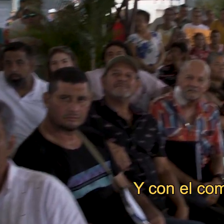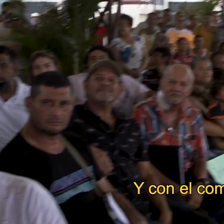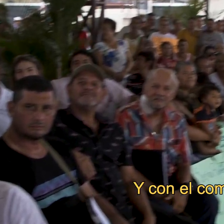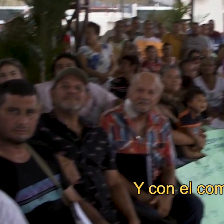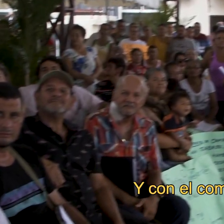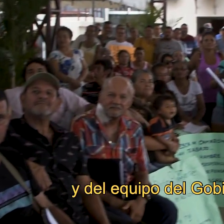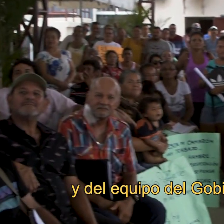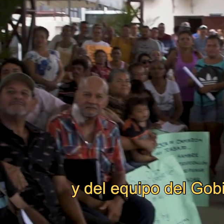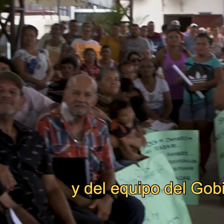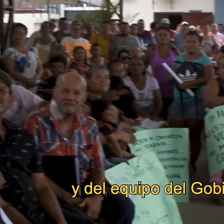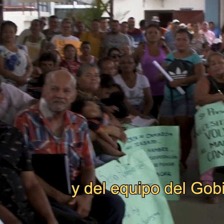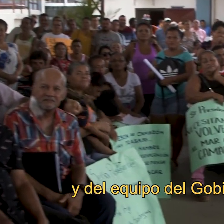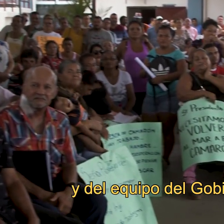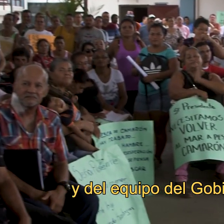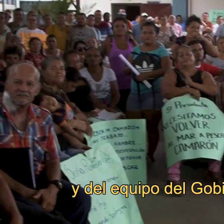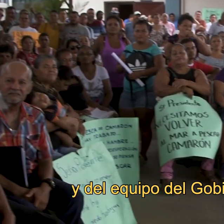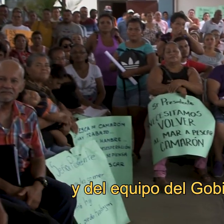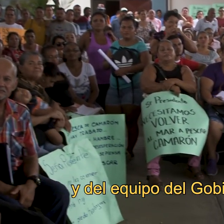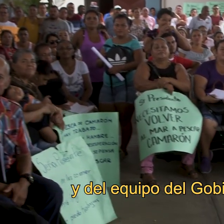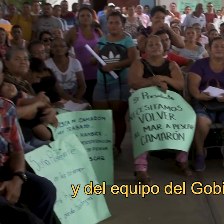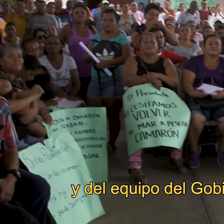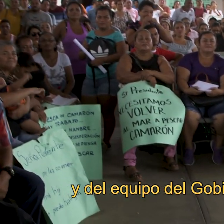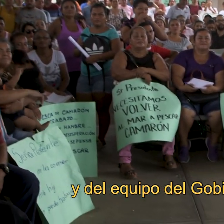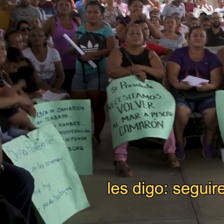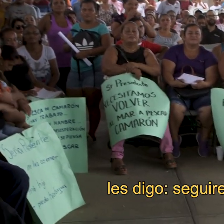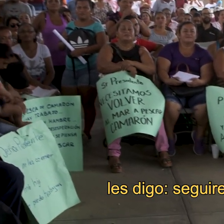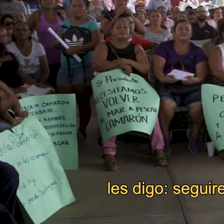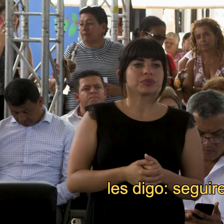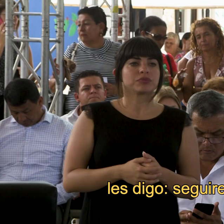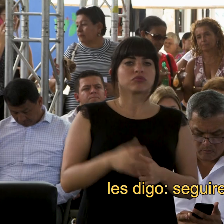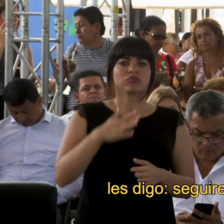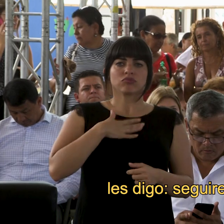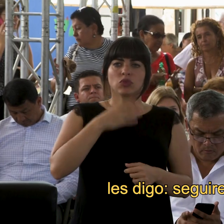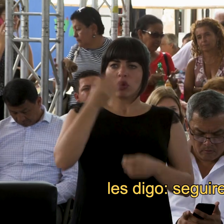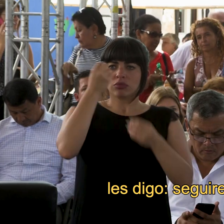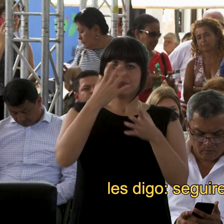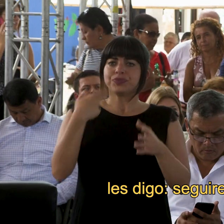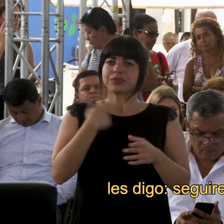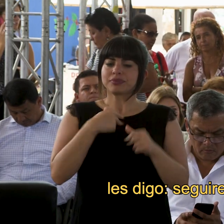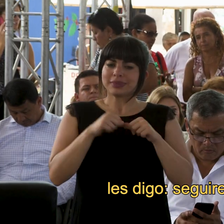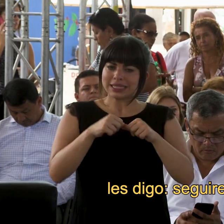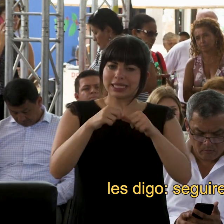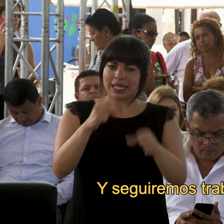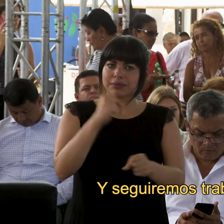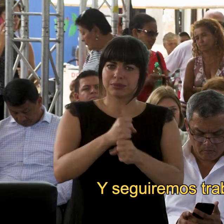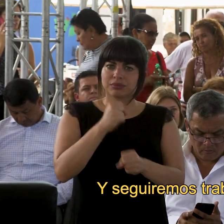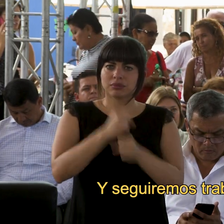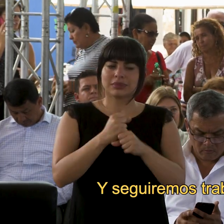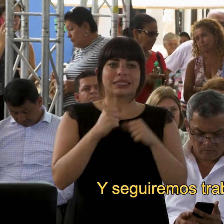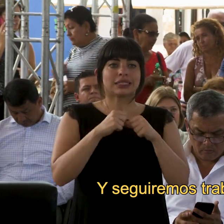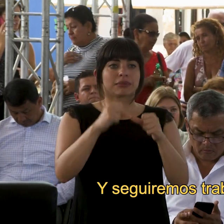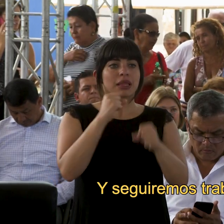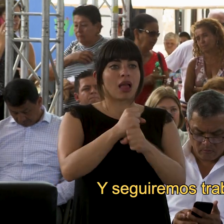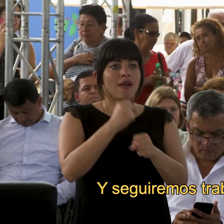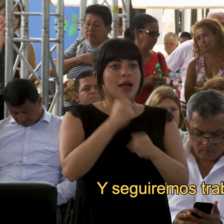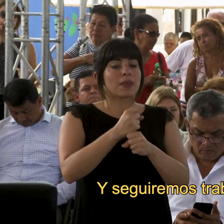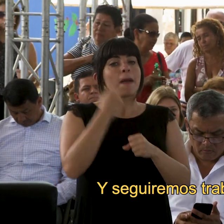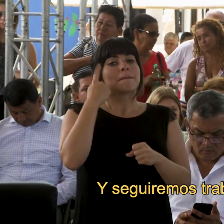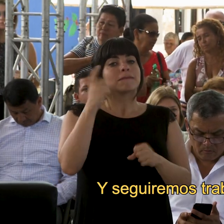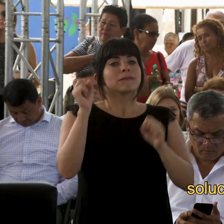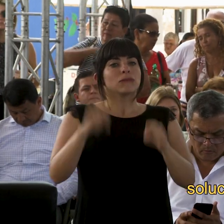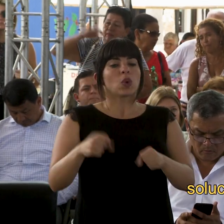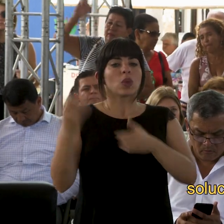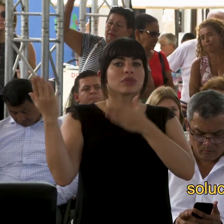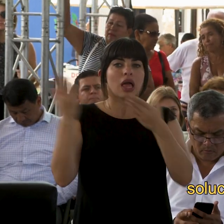compromiso mío y del equipo del Gobierno de la República, les digo, seguiremos trabajando. Y seguiremos trabajando para